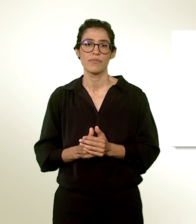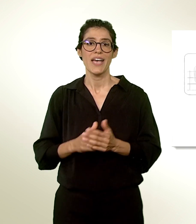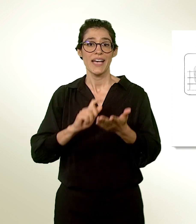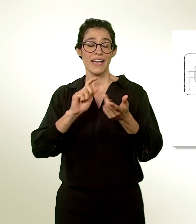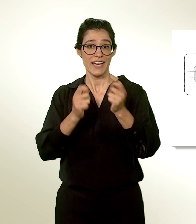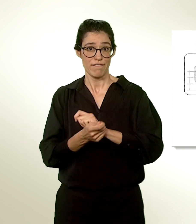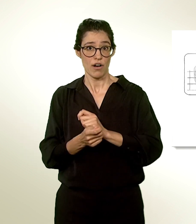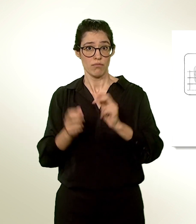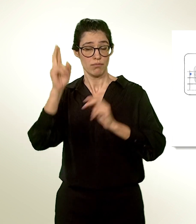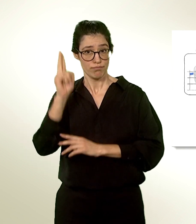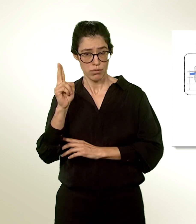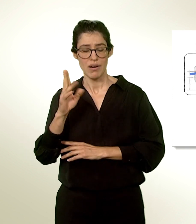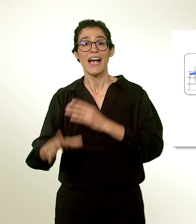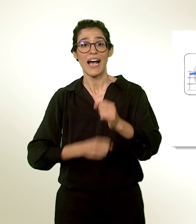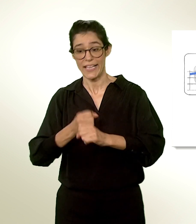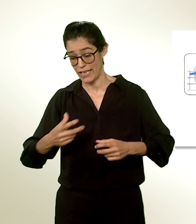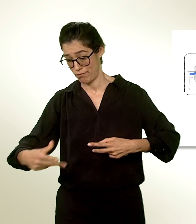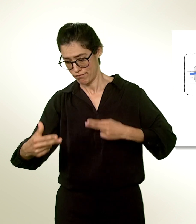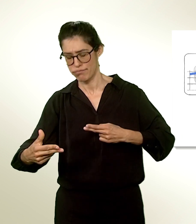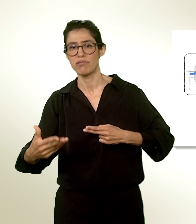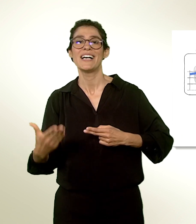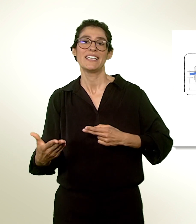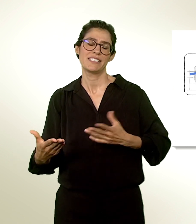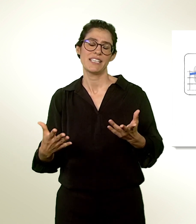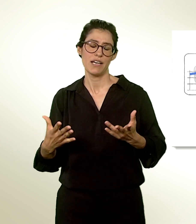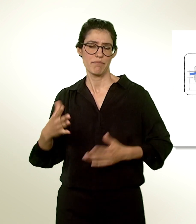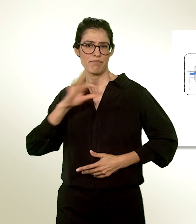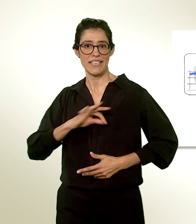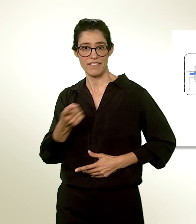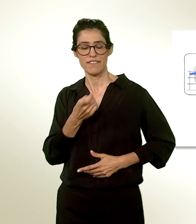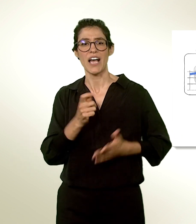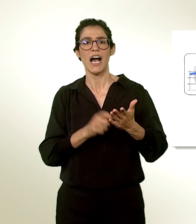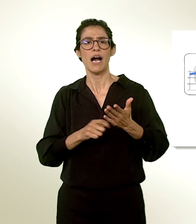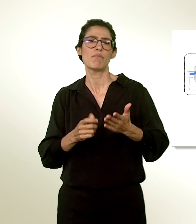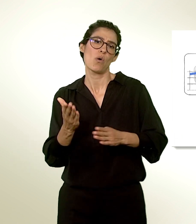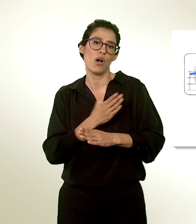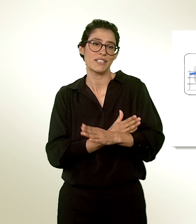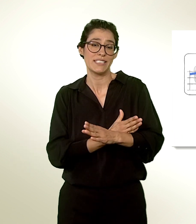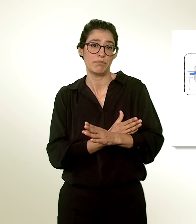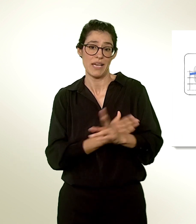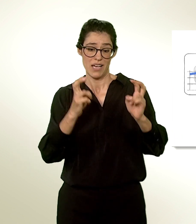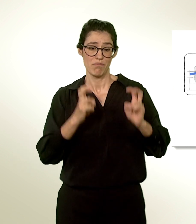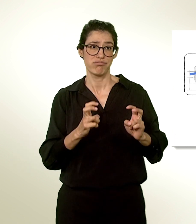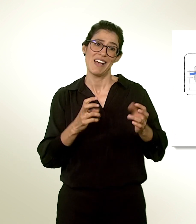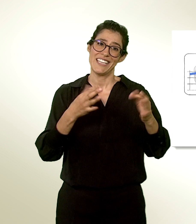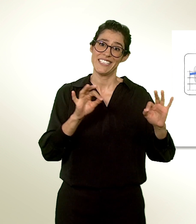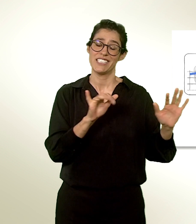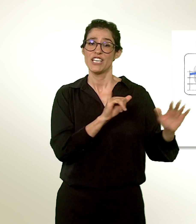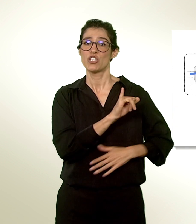que la Confédération tire de l'impôt anticipé diminueront d'un montant compris entre 10 et 99 millions, et celles tirées du droit de timbre de